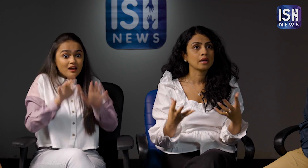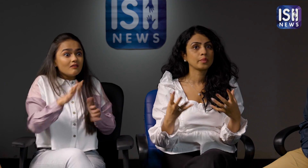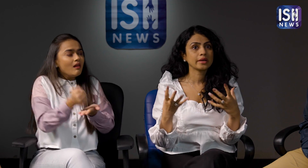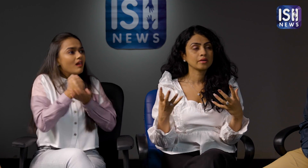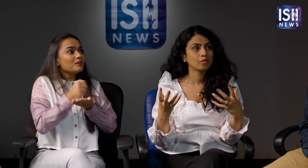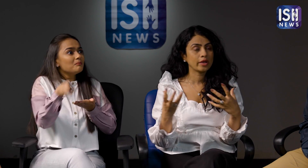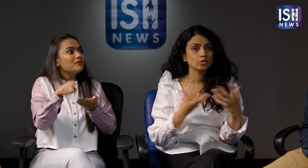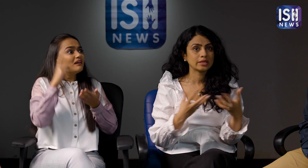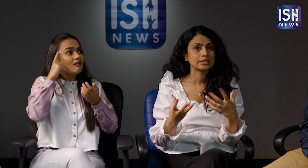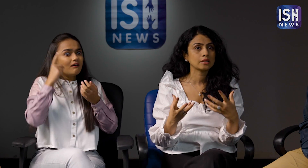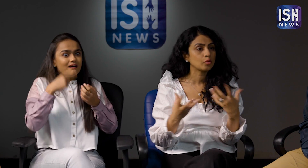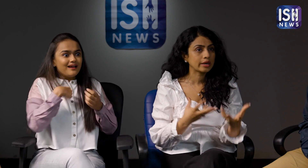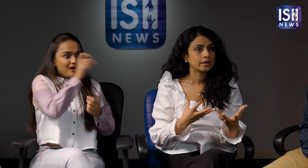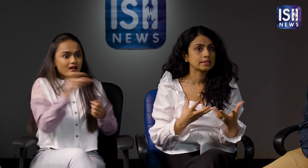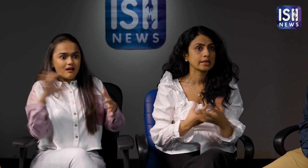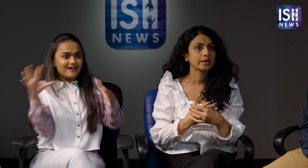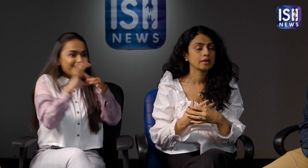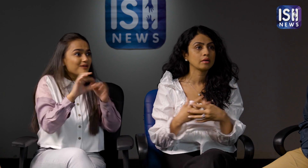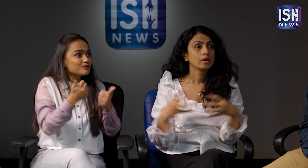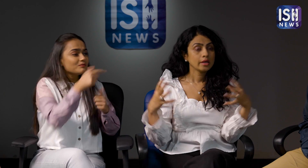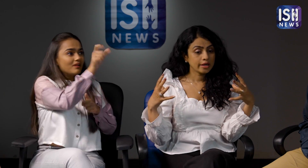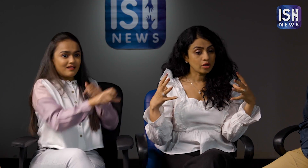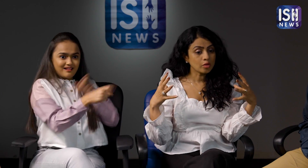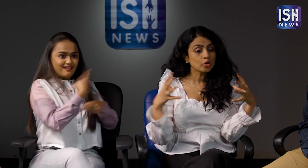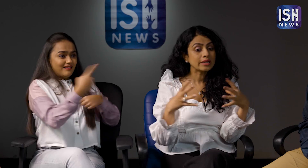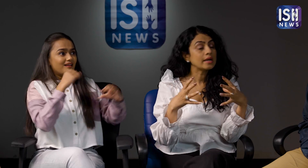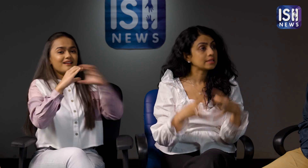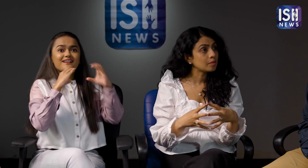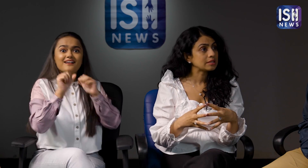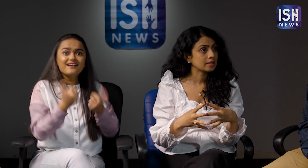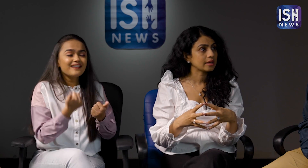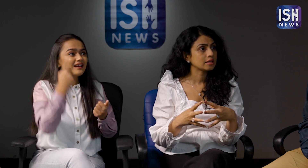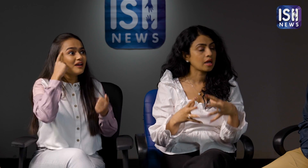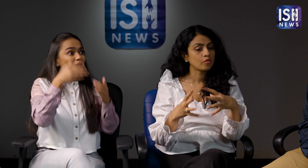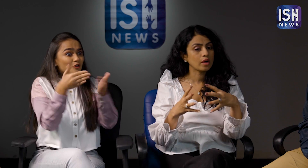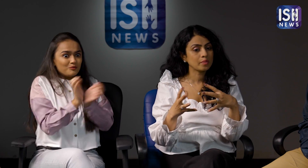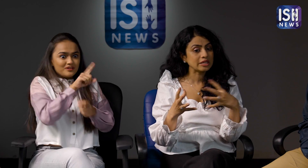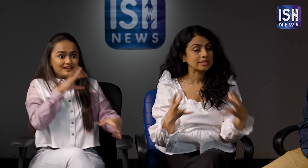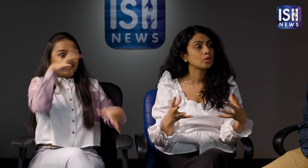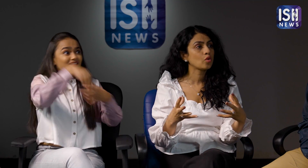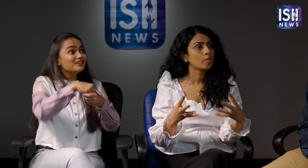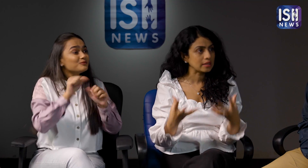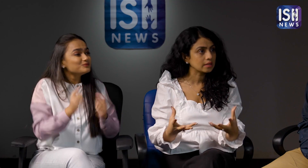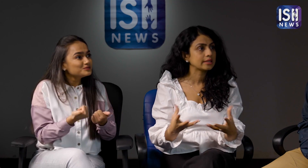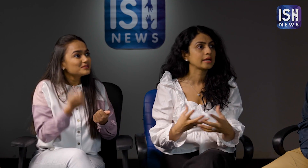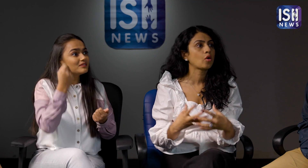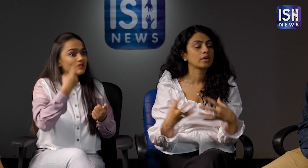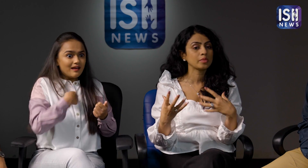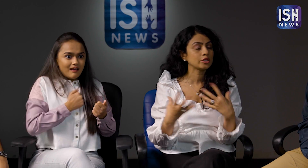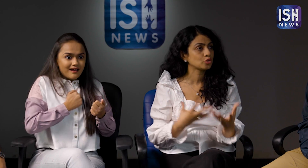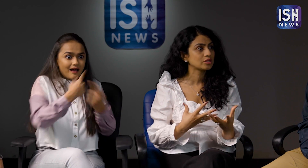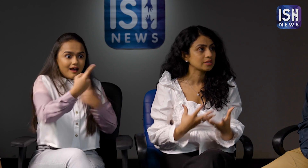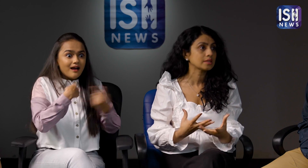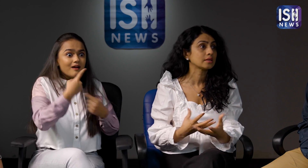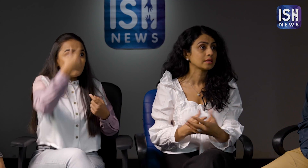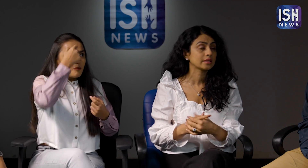है जहाँ पे वो एक दूसरे के साथ कम्युनिकेट कर सकें, एक कम्युनिटी का हिस्सा बन सकते हैं, जहाँ वो अपने जैसे लोगों को पा सकते हैं और